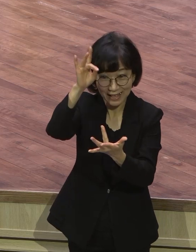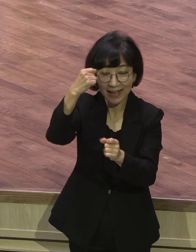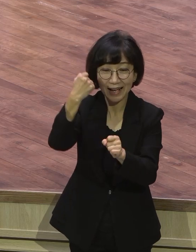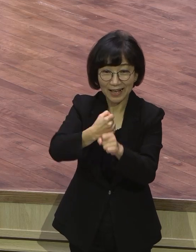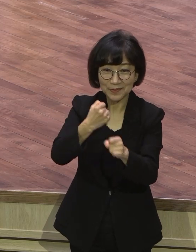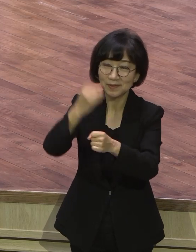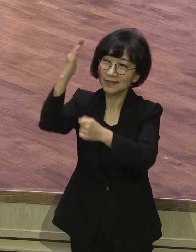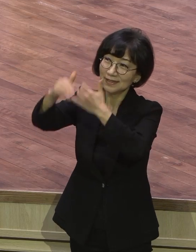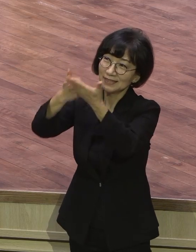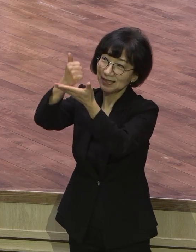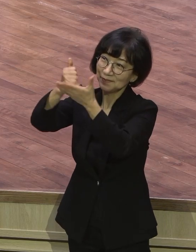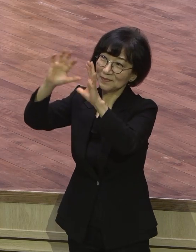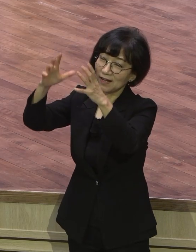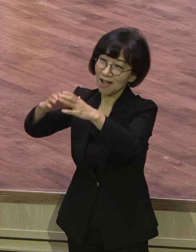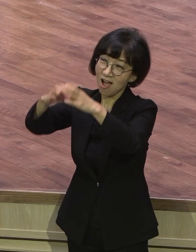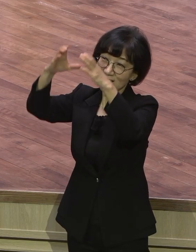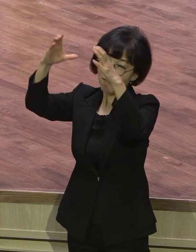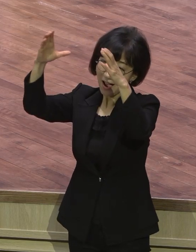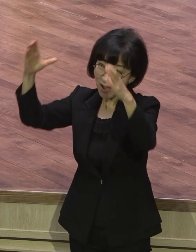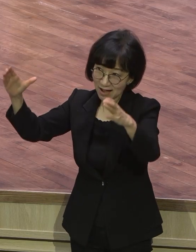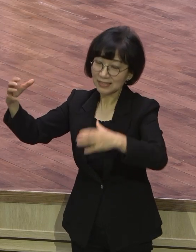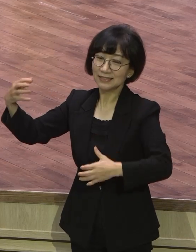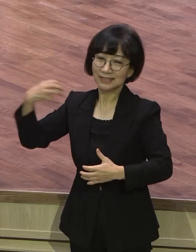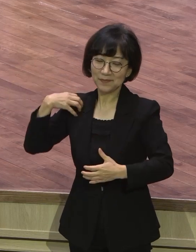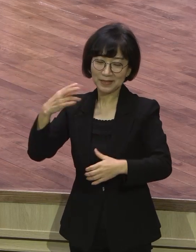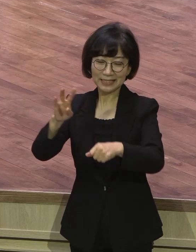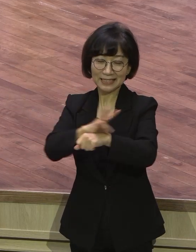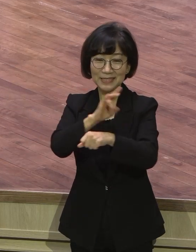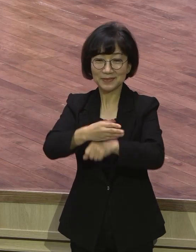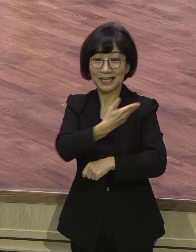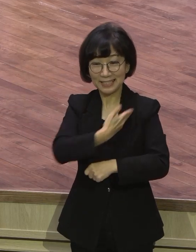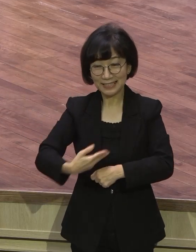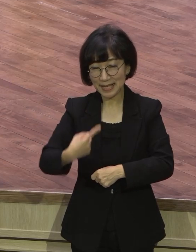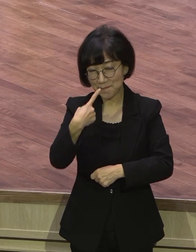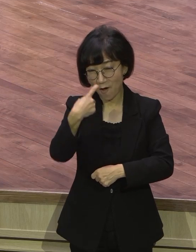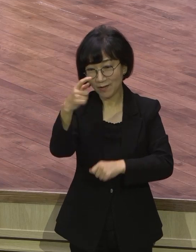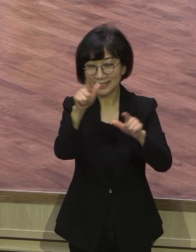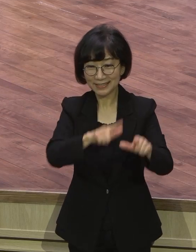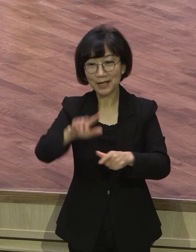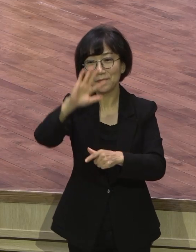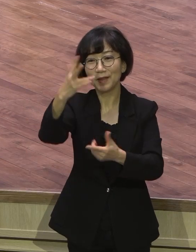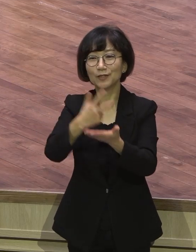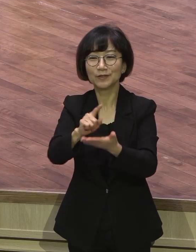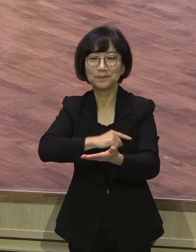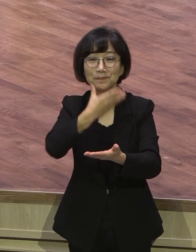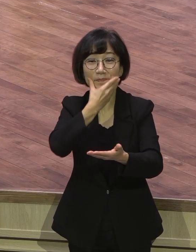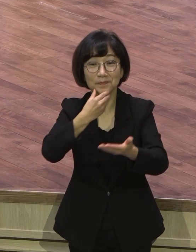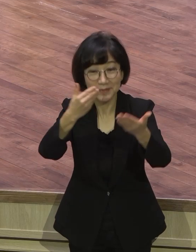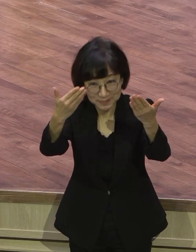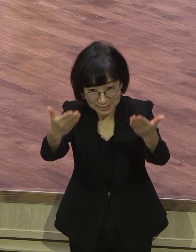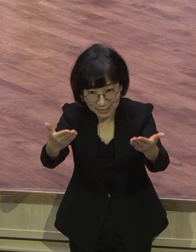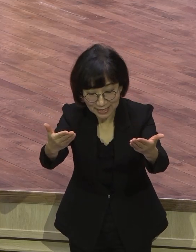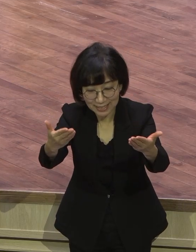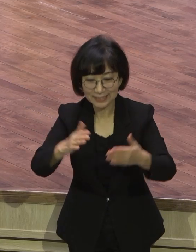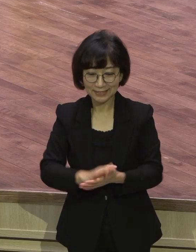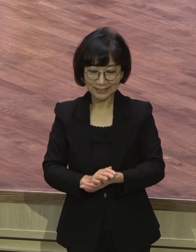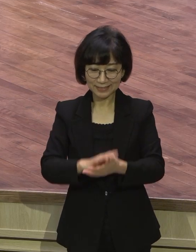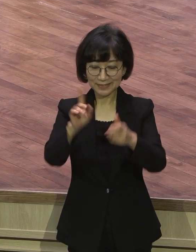확장시켜 나가는 입사 제자의 멋진 삶이 되기를 죄모로 축복합니다. 첫째로 선으로